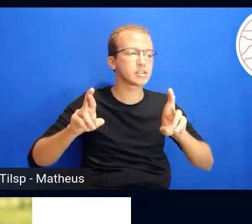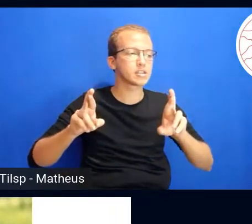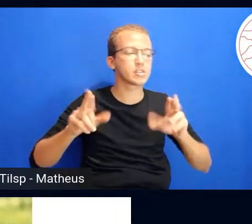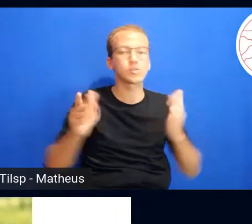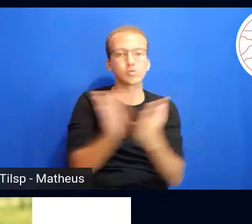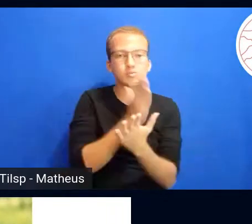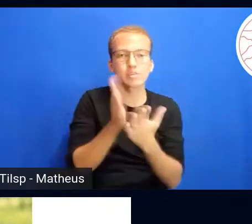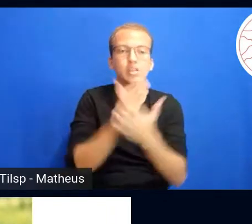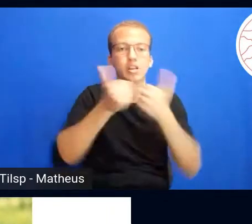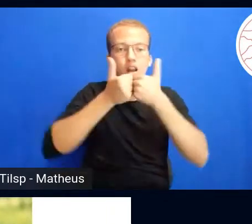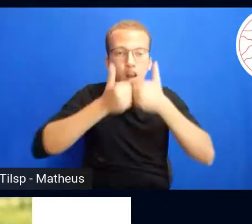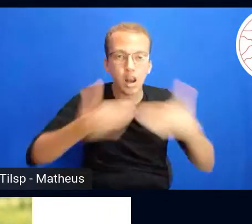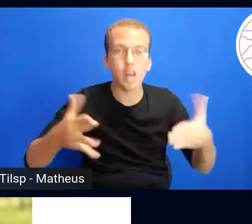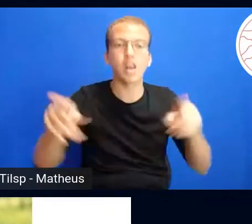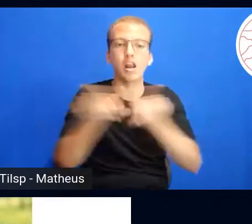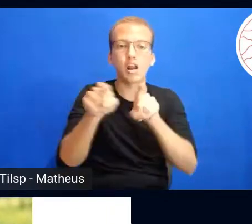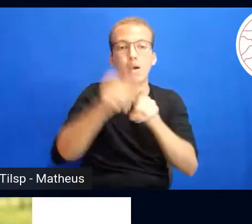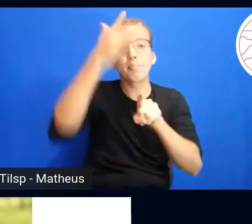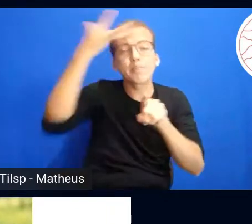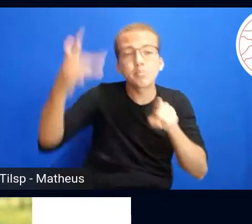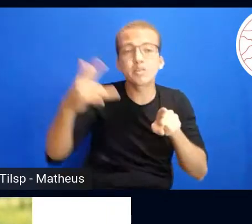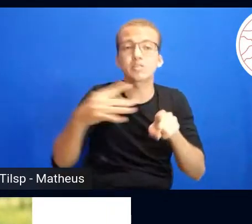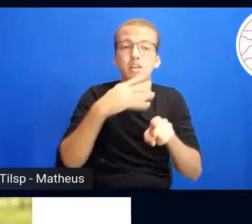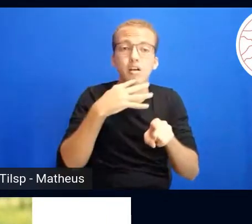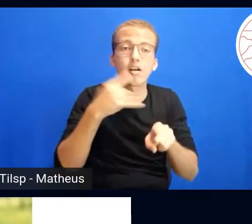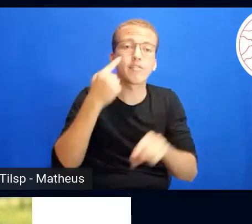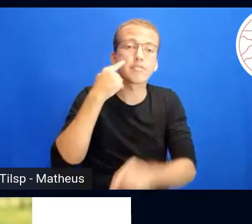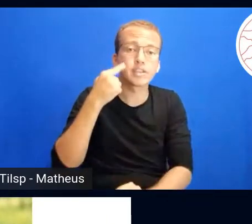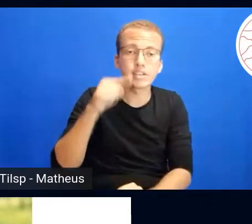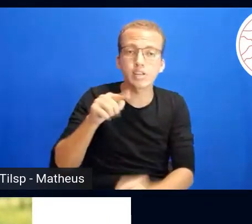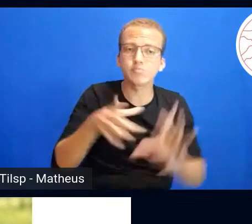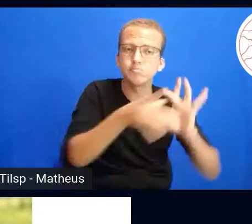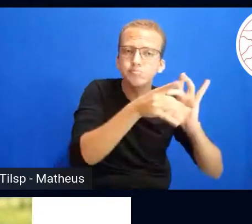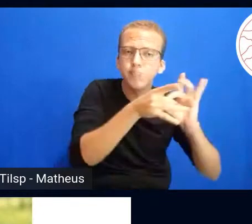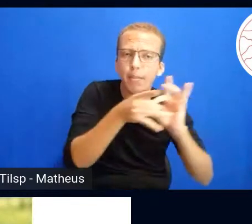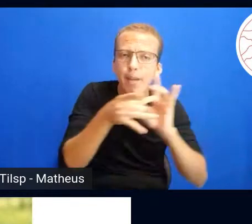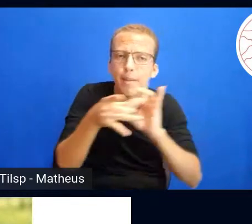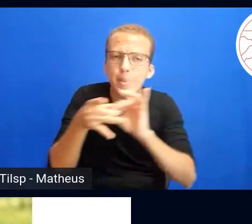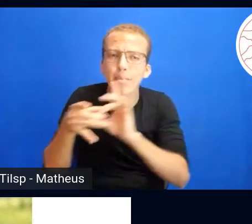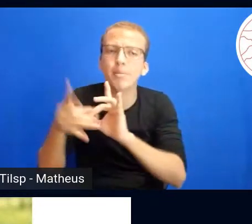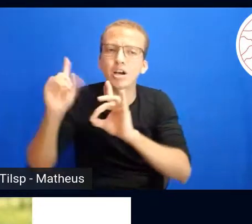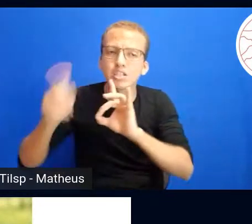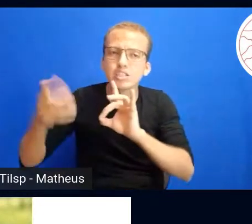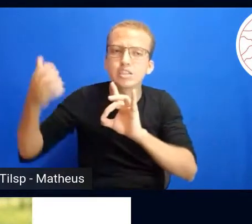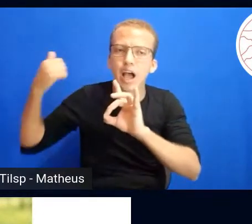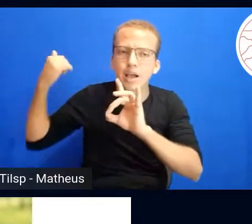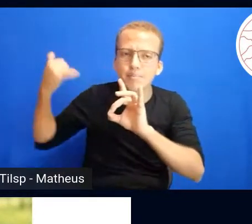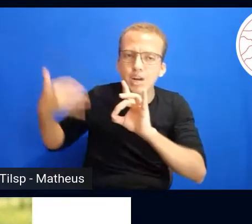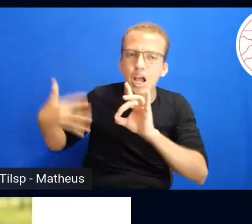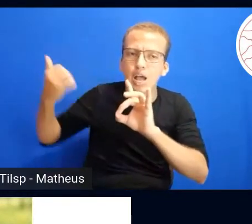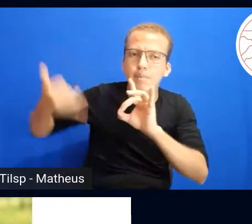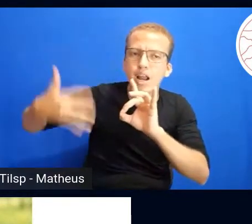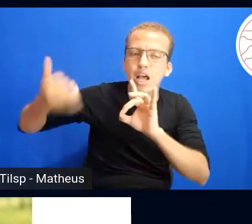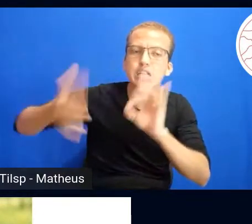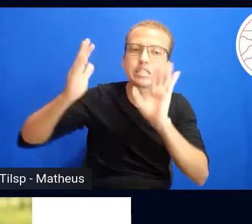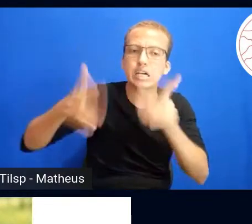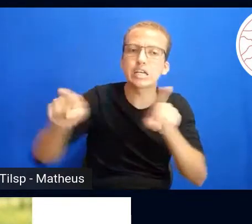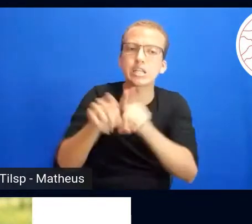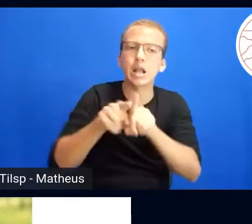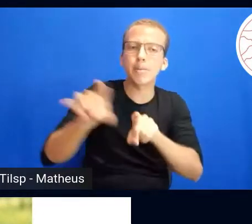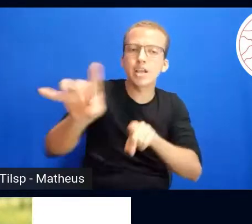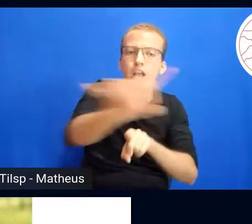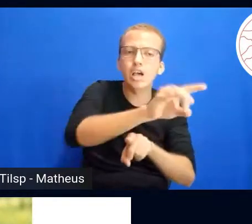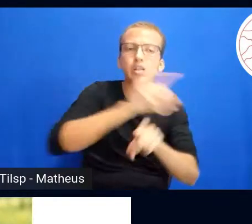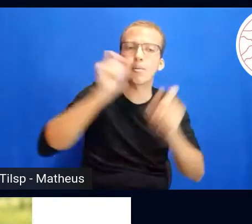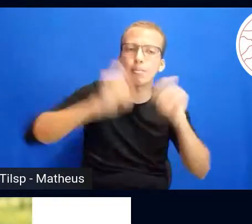que outras pessoas tenham acesso a esses contextos e possam eh acrescentar a sua realidade e que e que